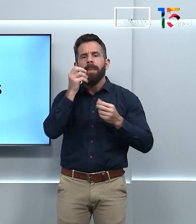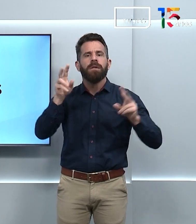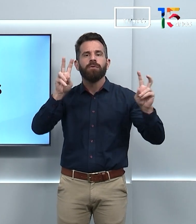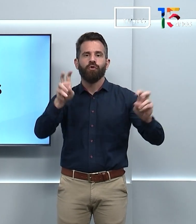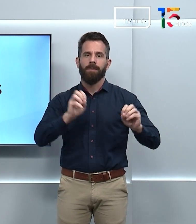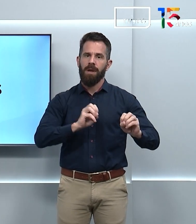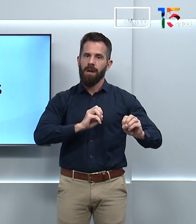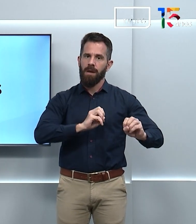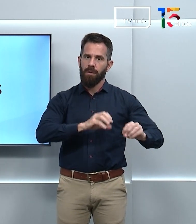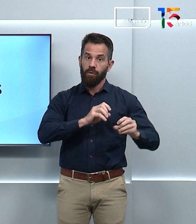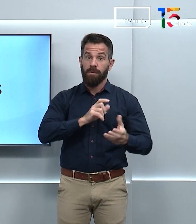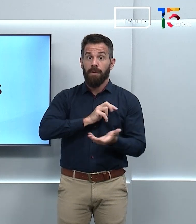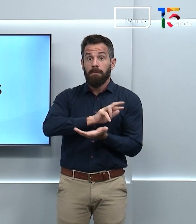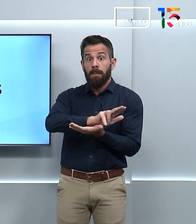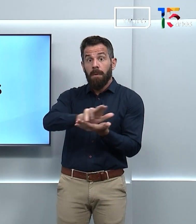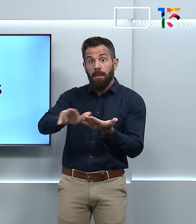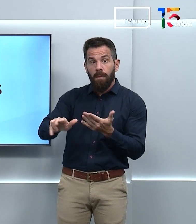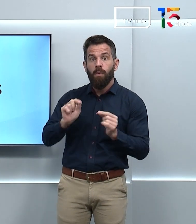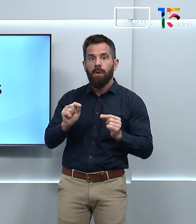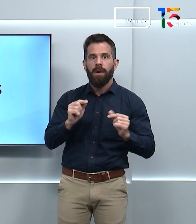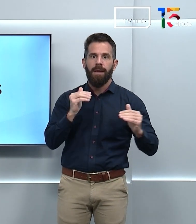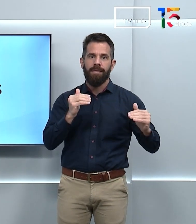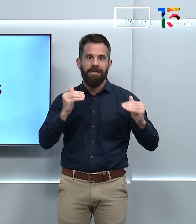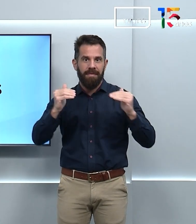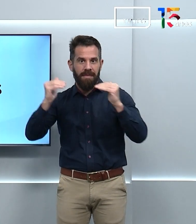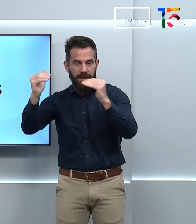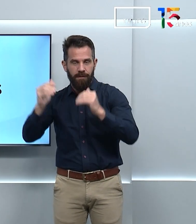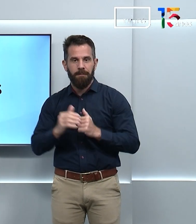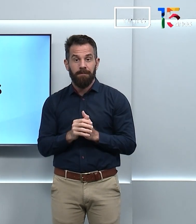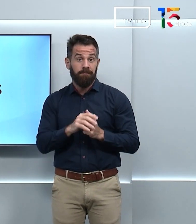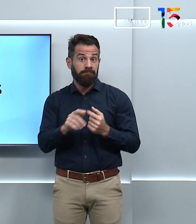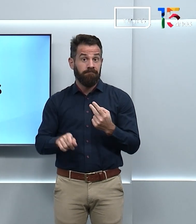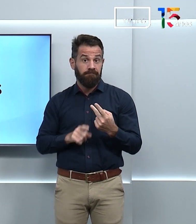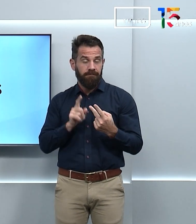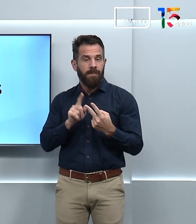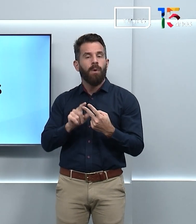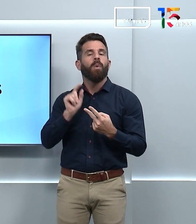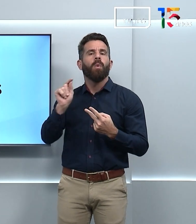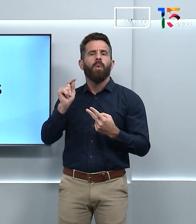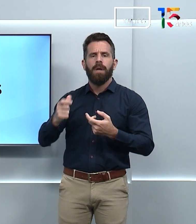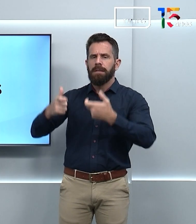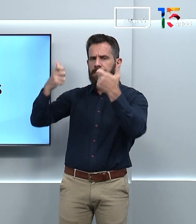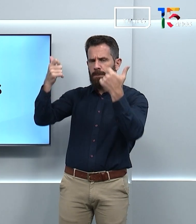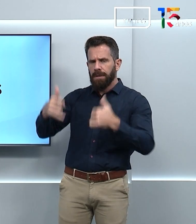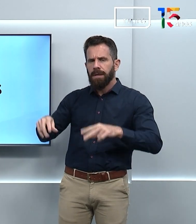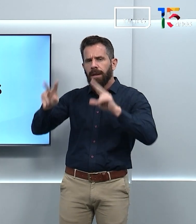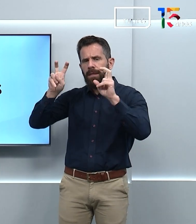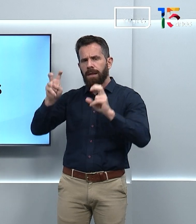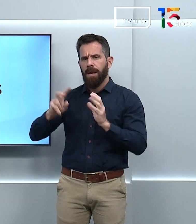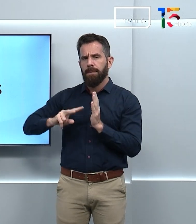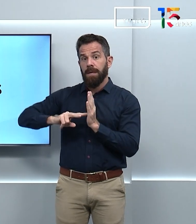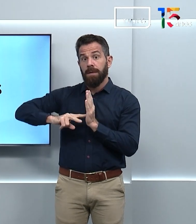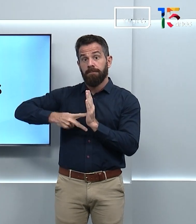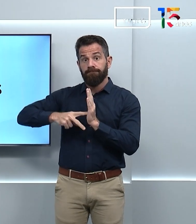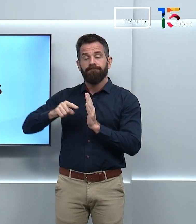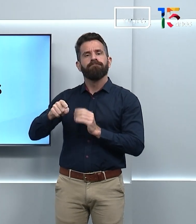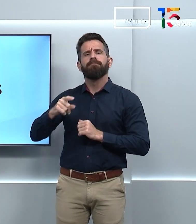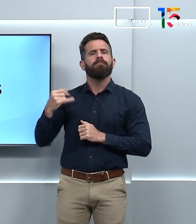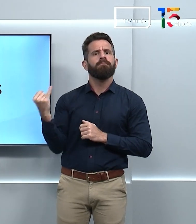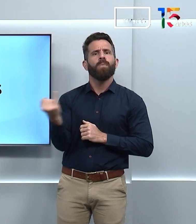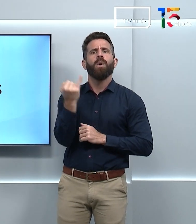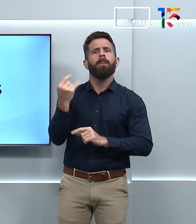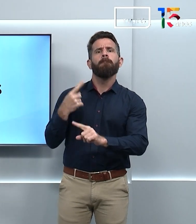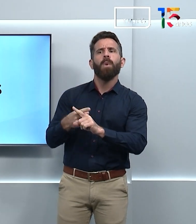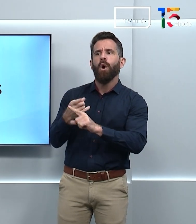em diferentes estágios e níveis. E também a gente vai falar sobre a importância dos sindicatos para